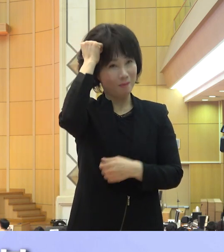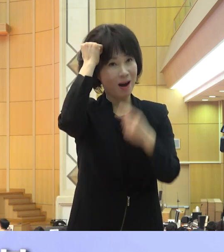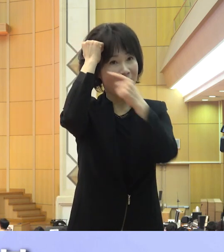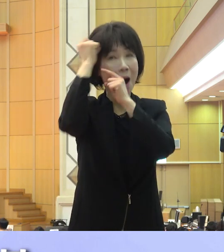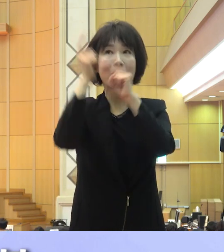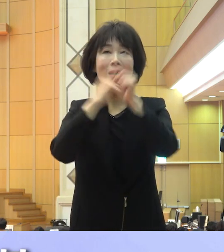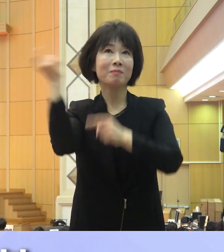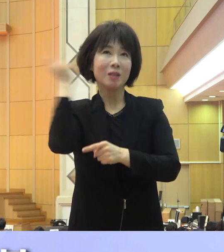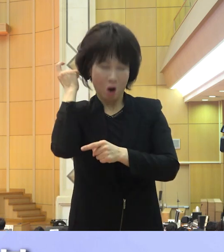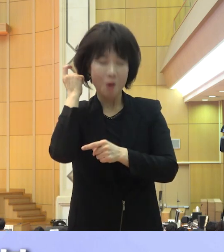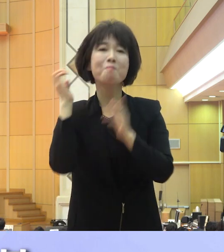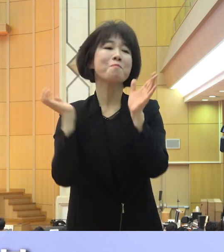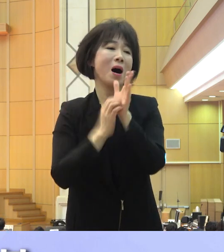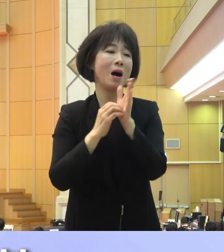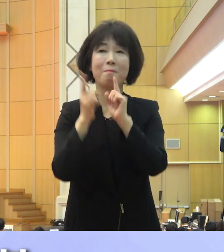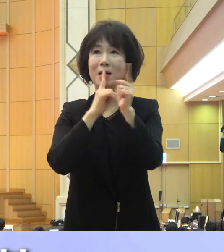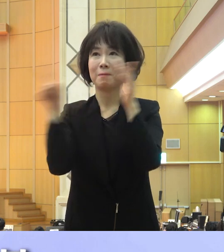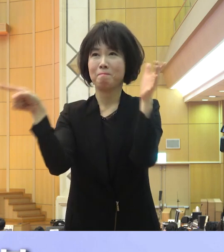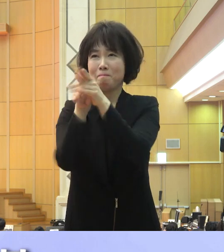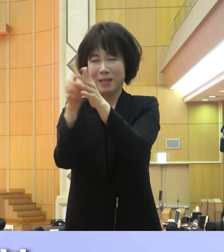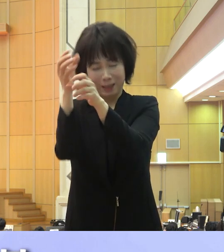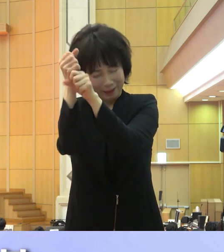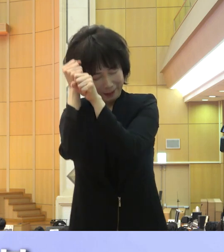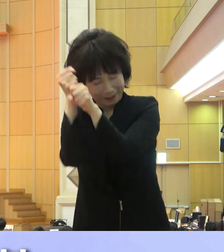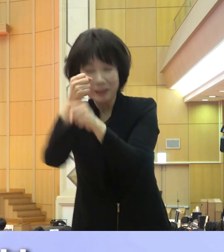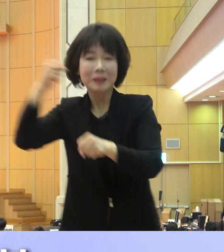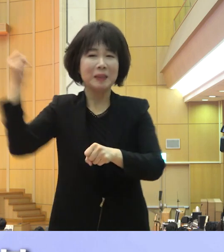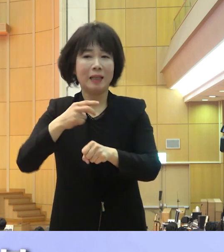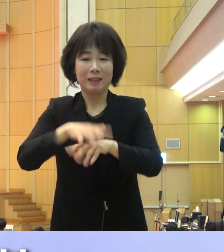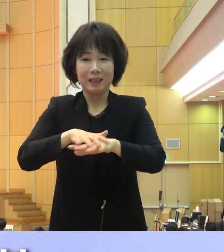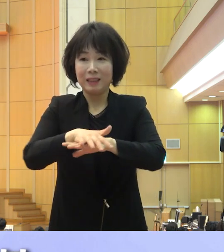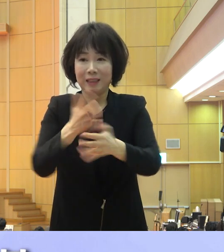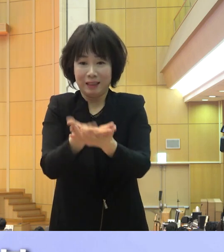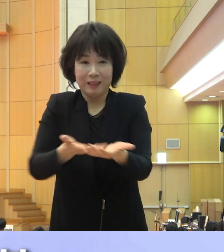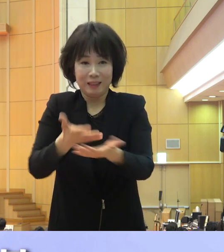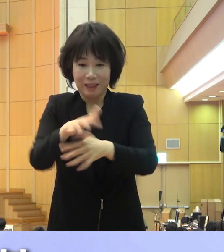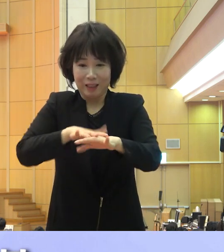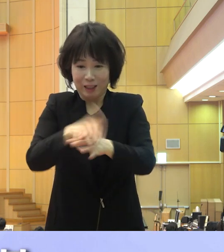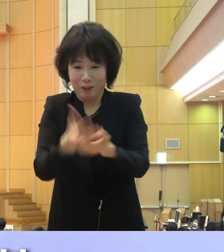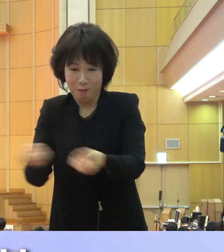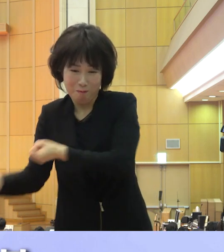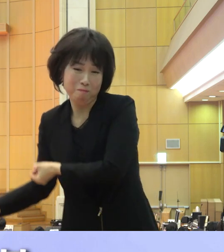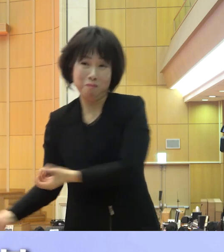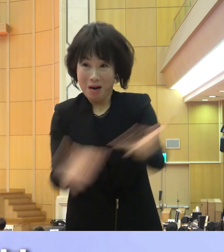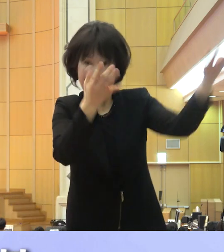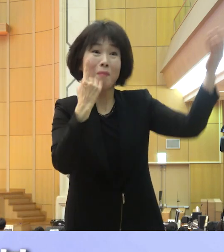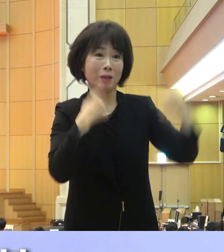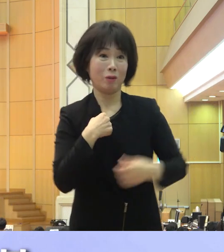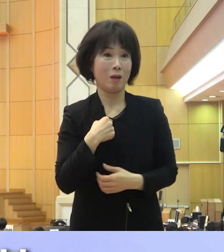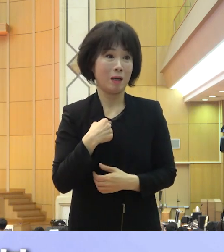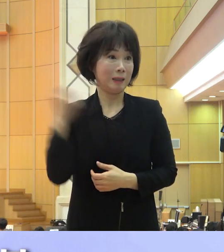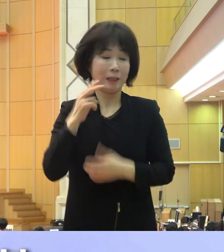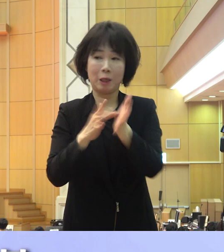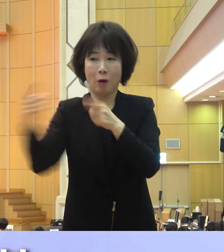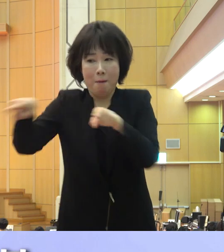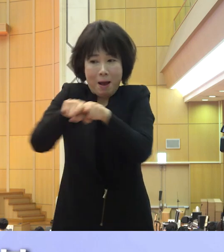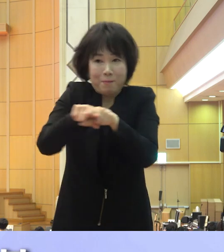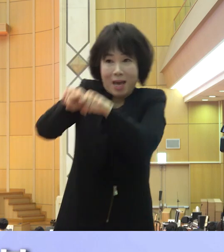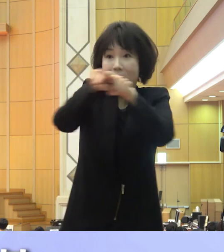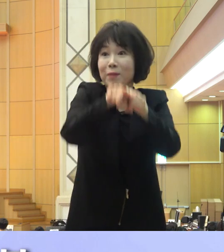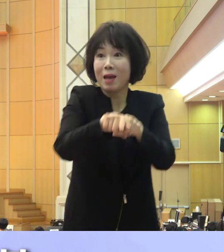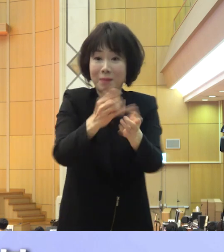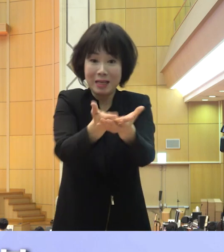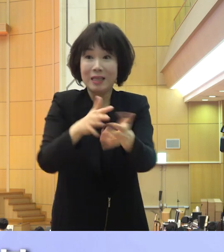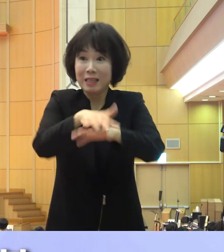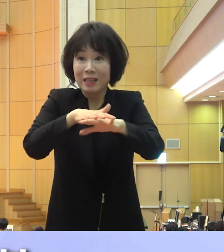말씀을 들어서 말씀을 의지해서 내가 그물을 내리겠습니다 하고 주님과 함께 깊은 데 가서 그물을 내렸더니 그물이 어떻게